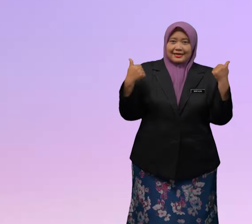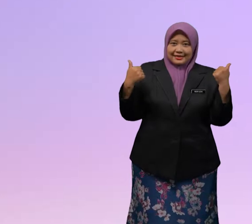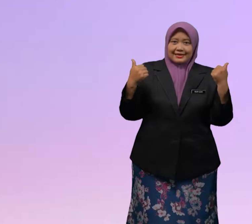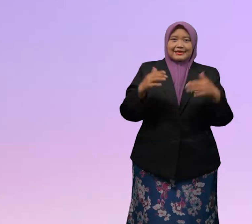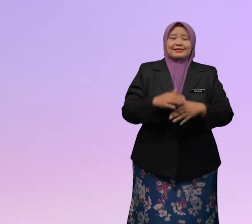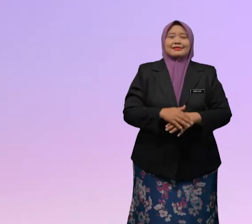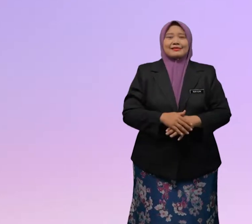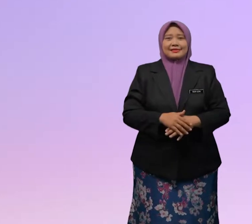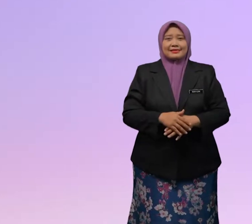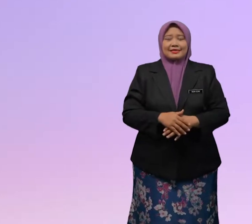sehat.